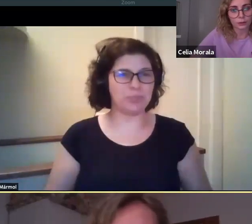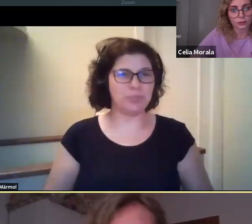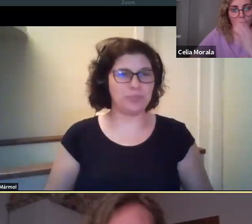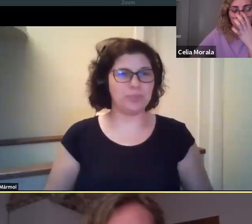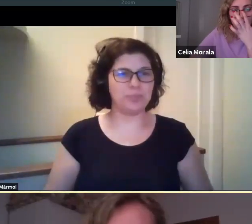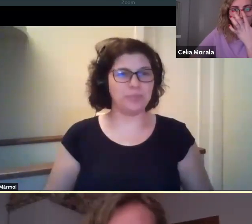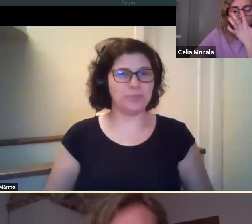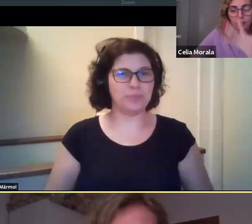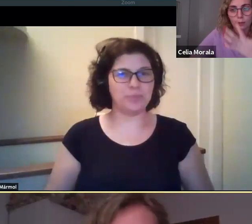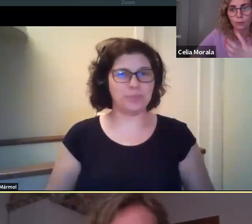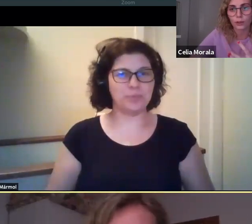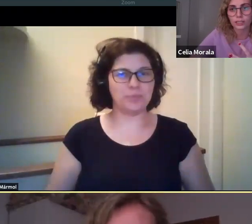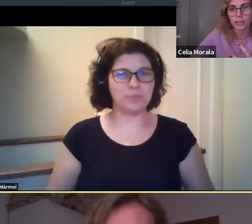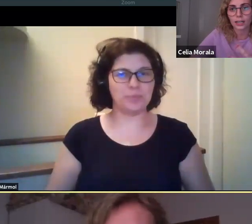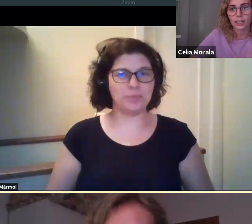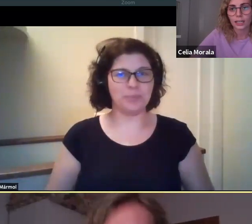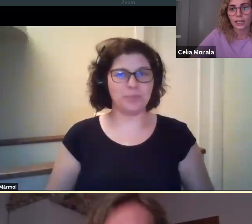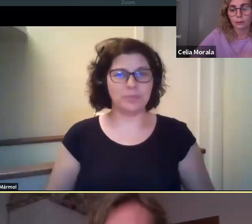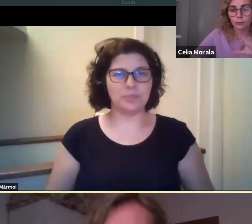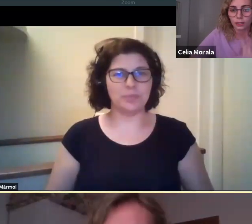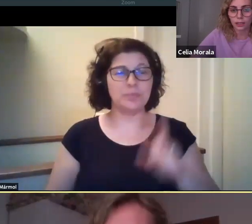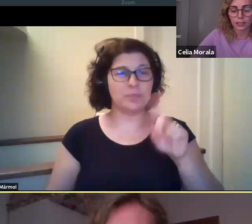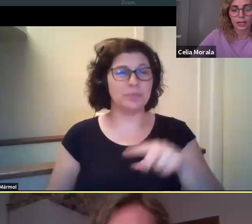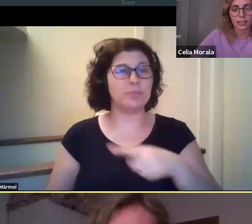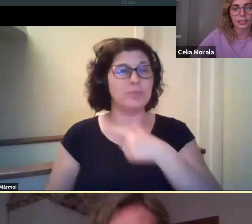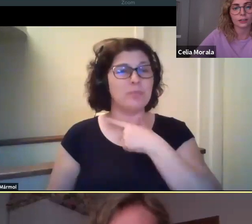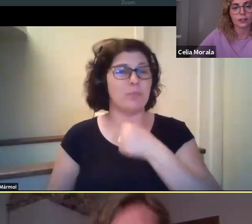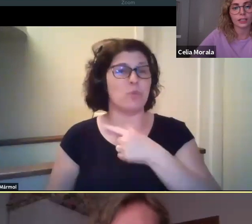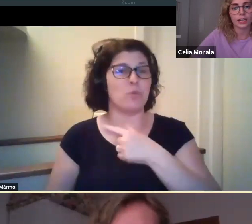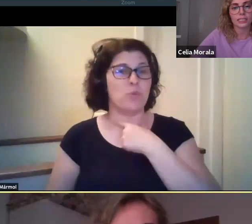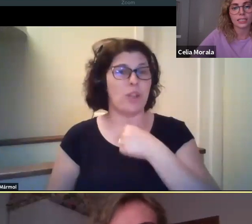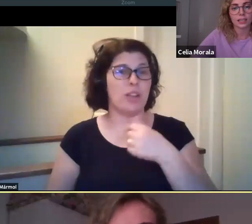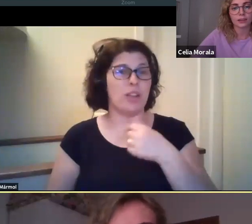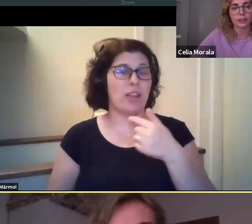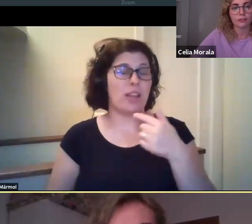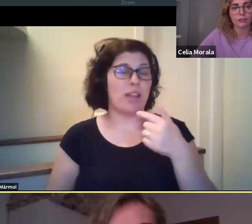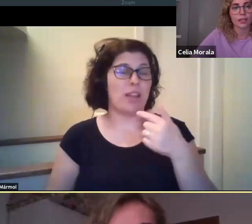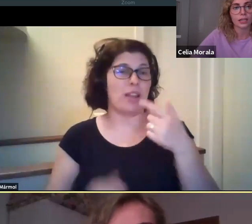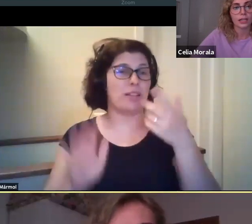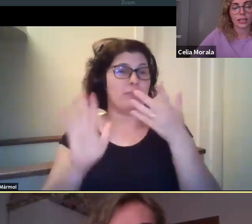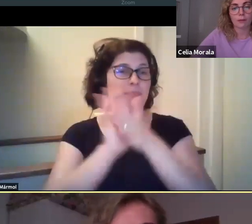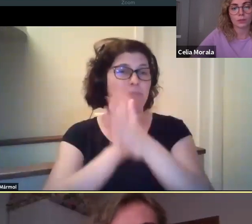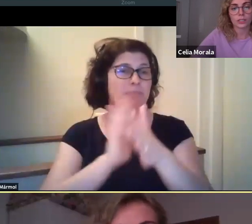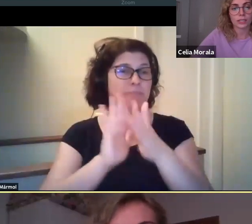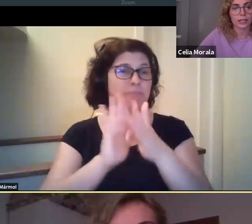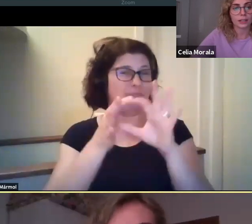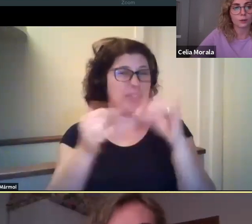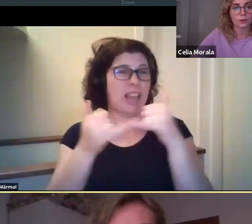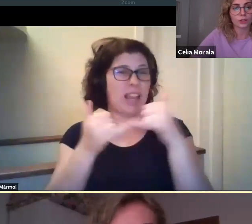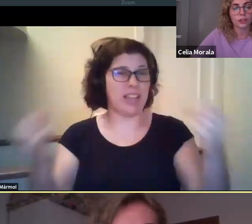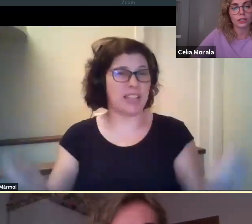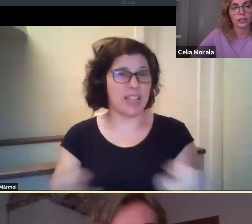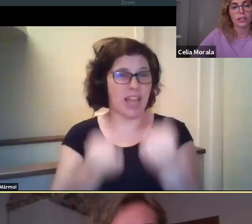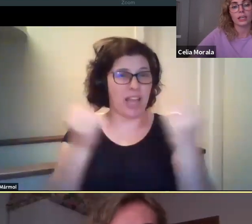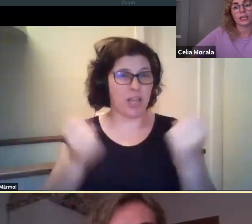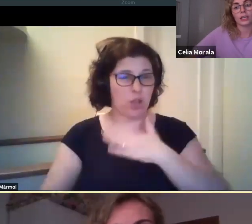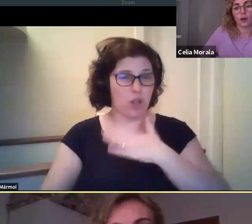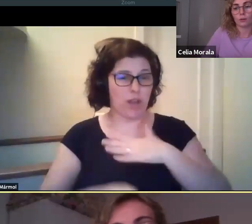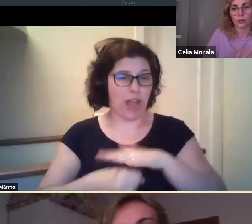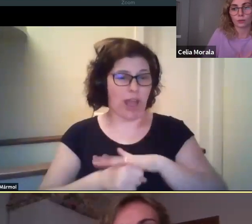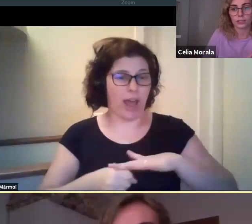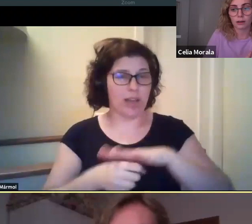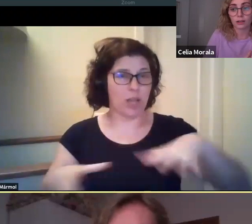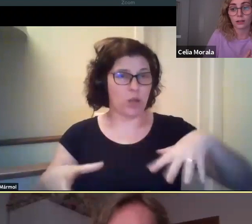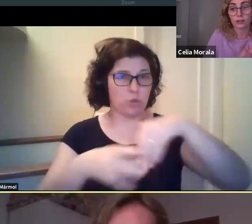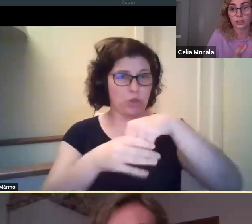A continuación me gustaría un poco destacar en la línea, ¿no?, de las líneas de acción de FEDER, que llevamos desde el área de inclusión.